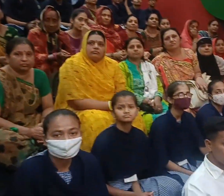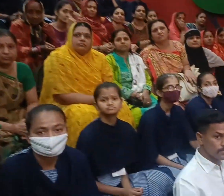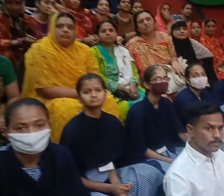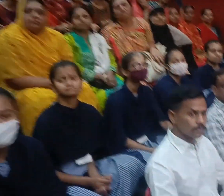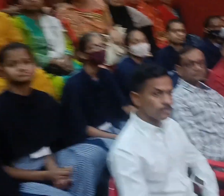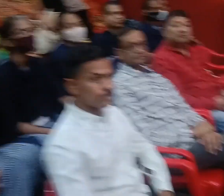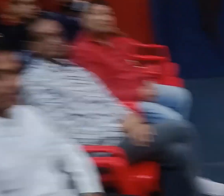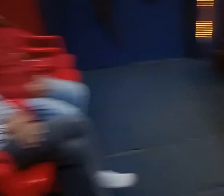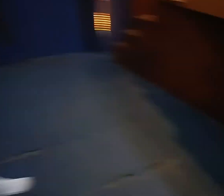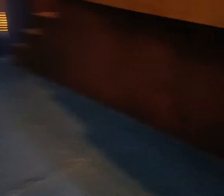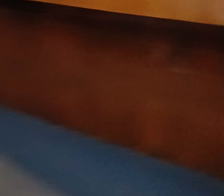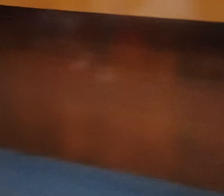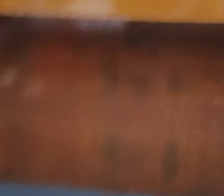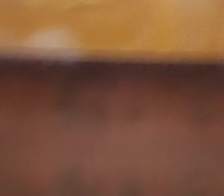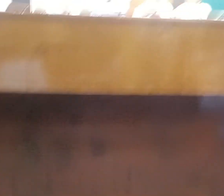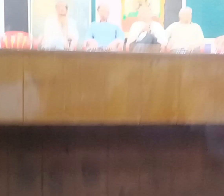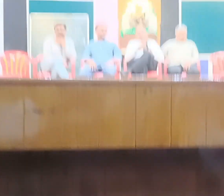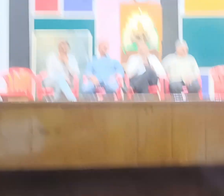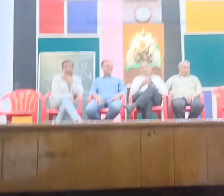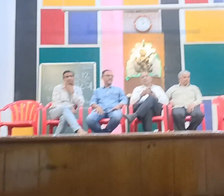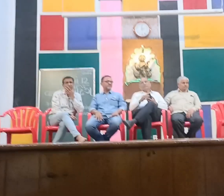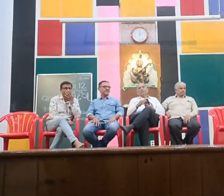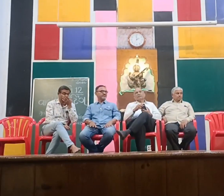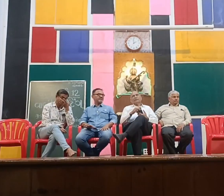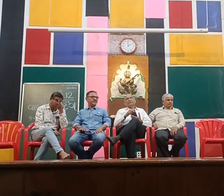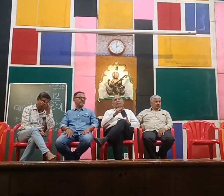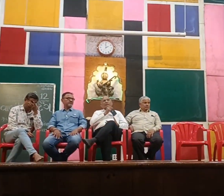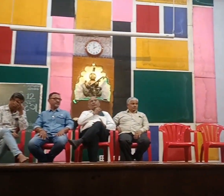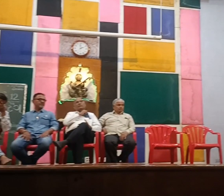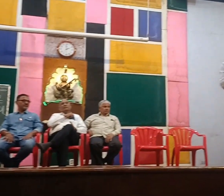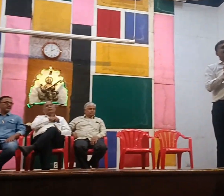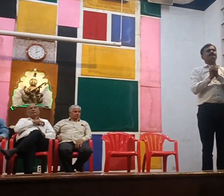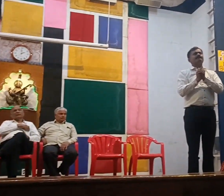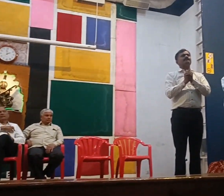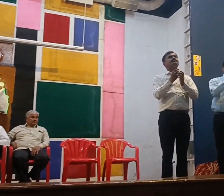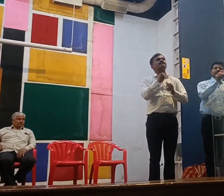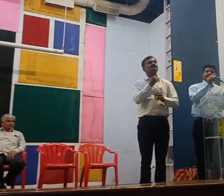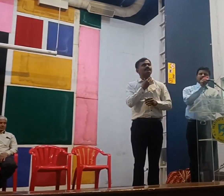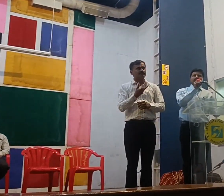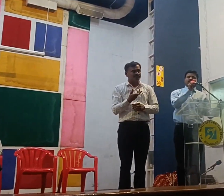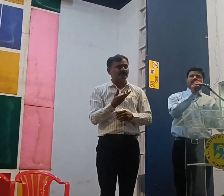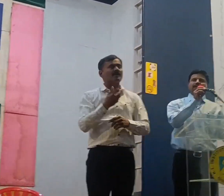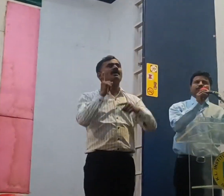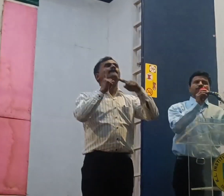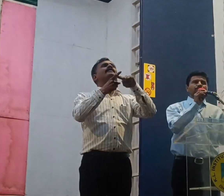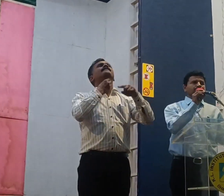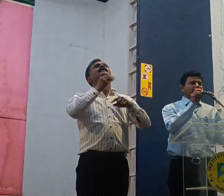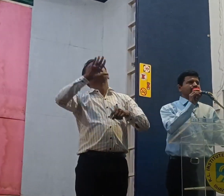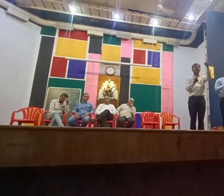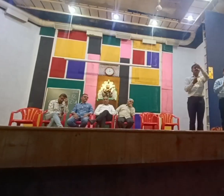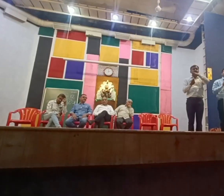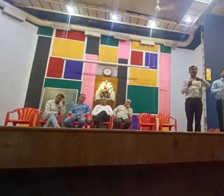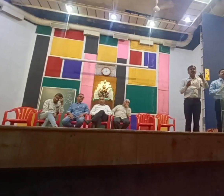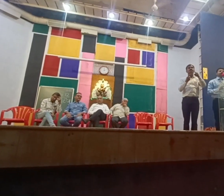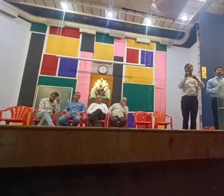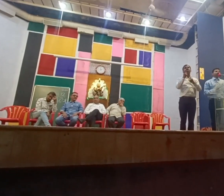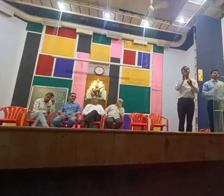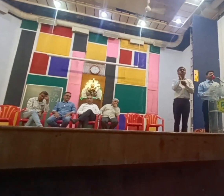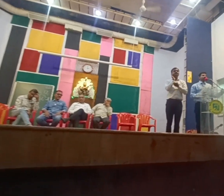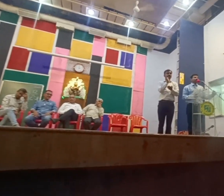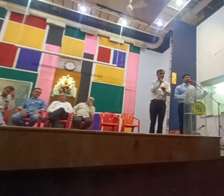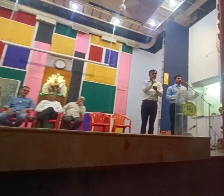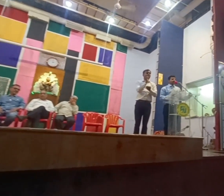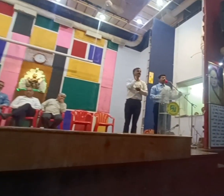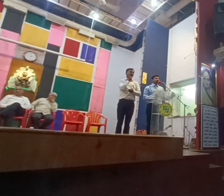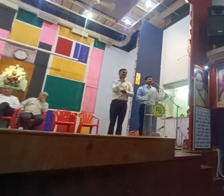અહીંયાથી જે સૂચના આપવામાં આવી પ્લેસમેન્ટ માટે ભાવનગર અને ભાવનગરની આજુબાજુ